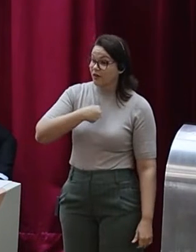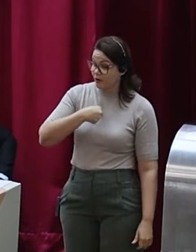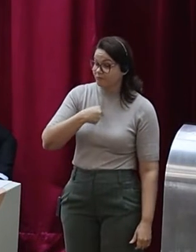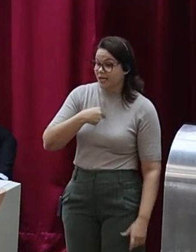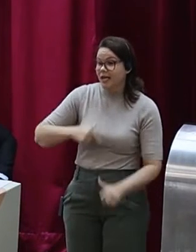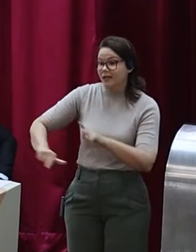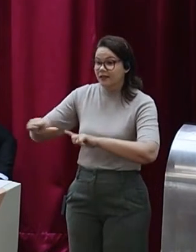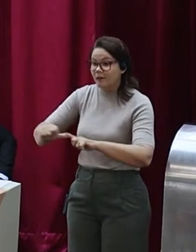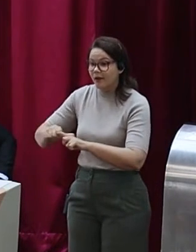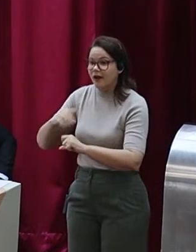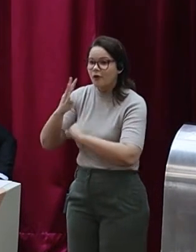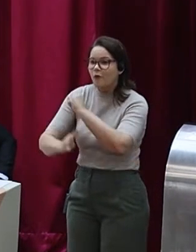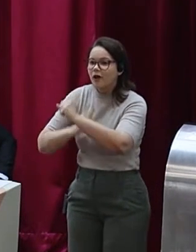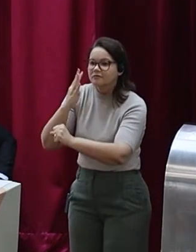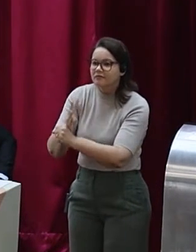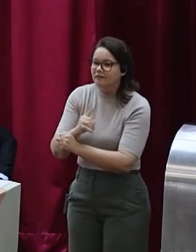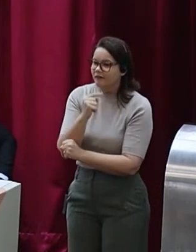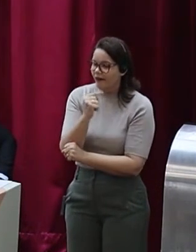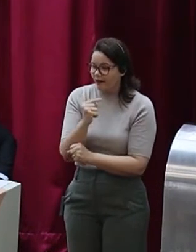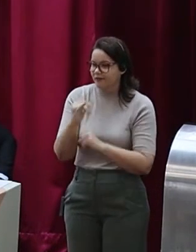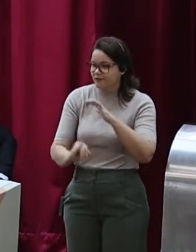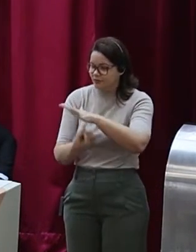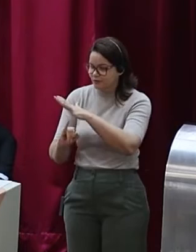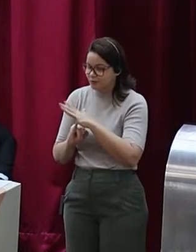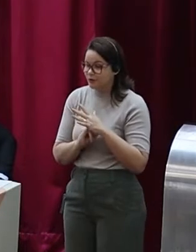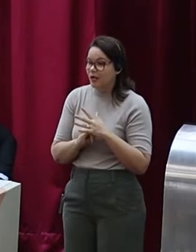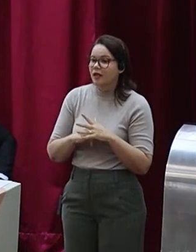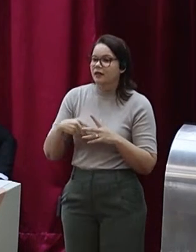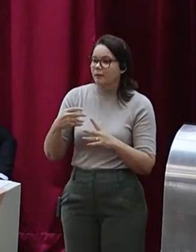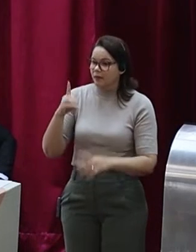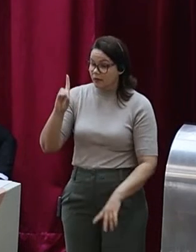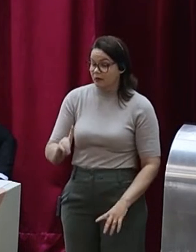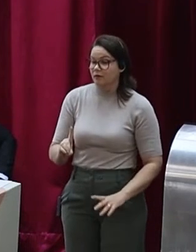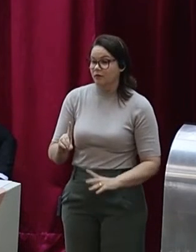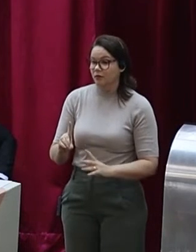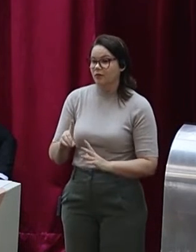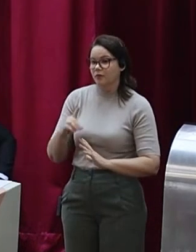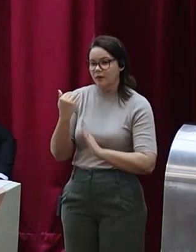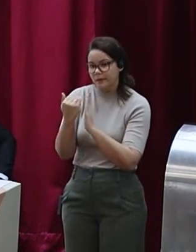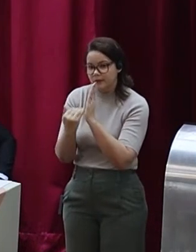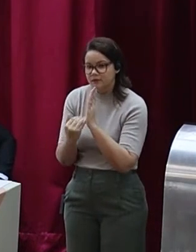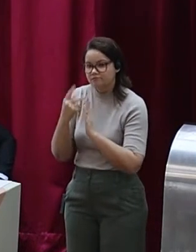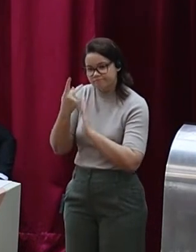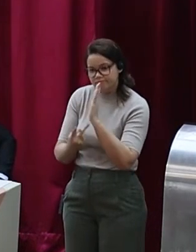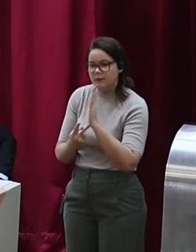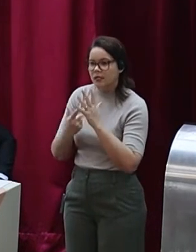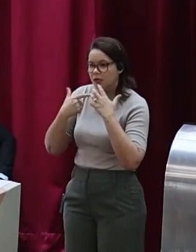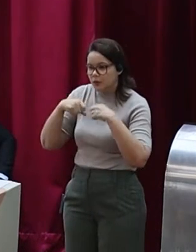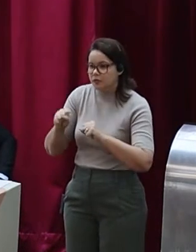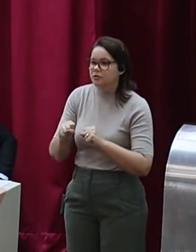de Planificación Lingüística y también la Academia de la Lengua Guaraní. Soy académico de número de la lengua